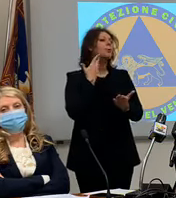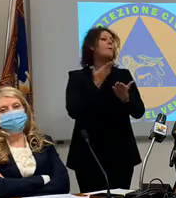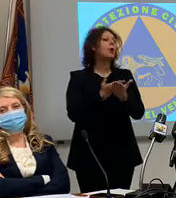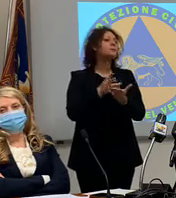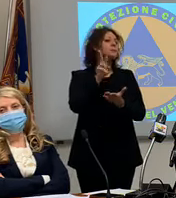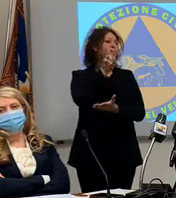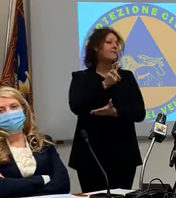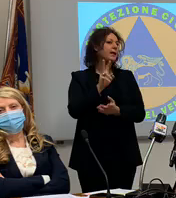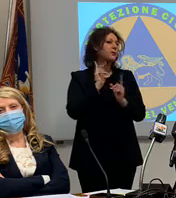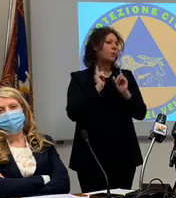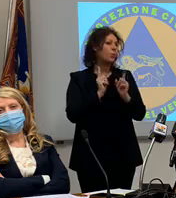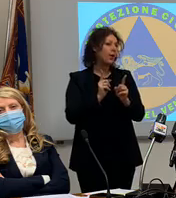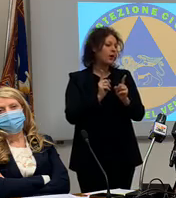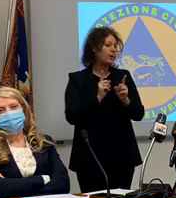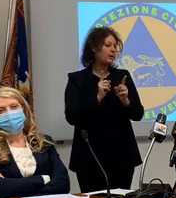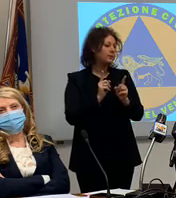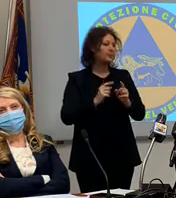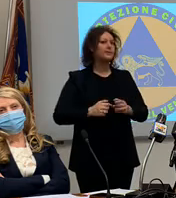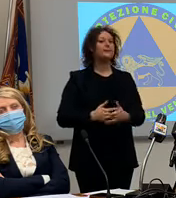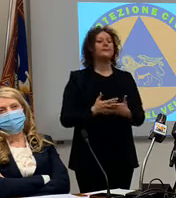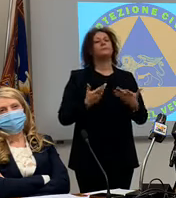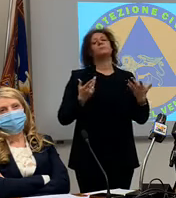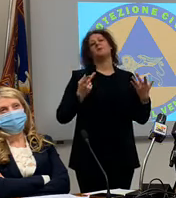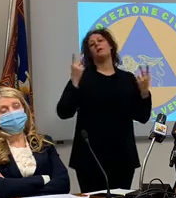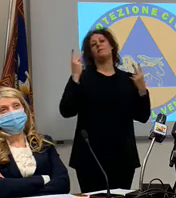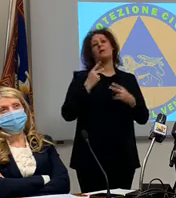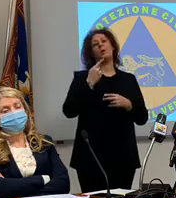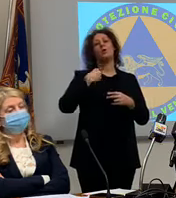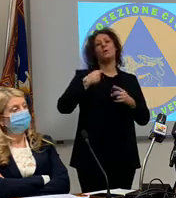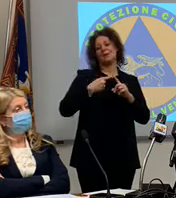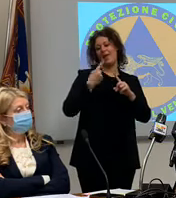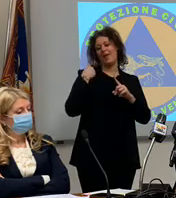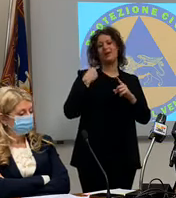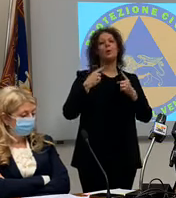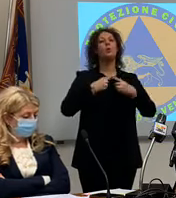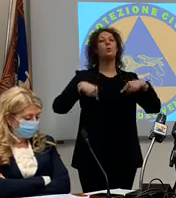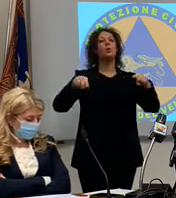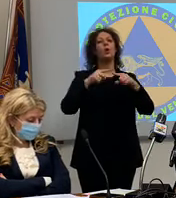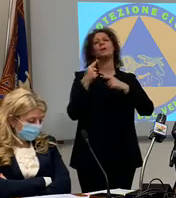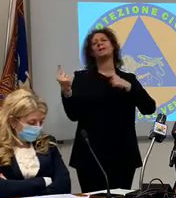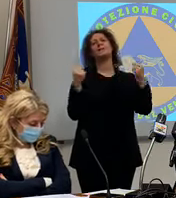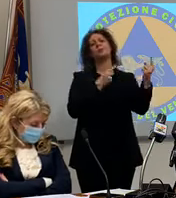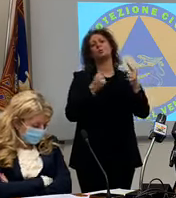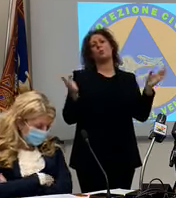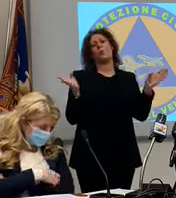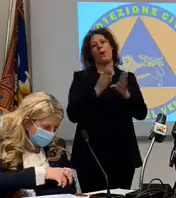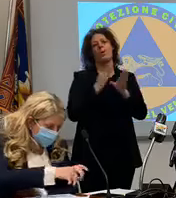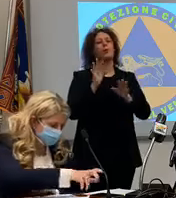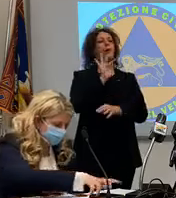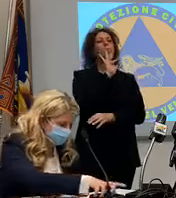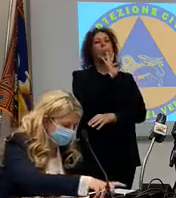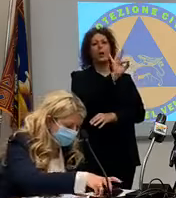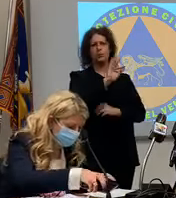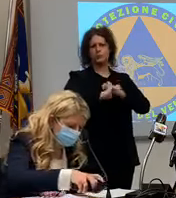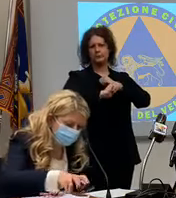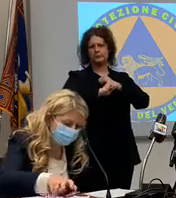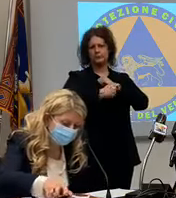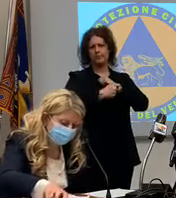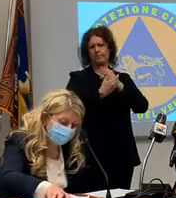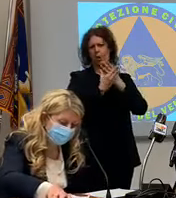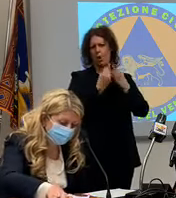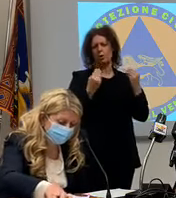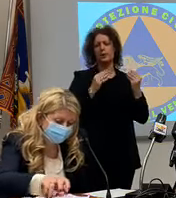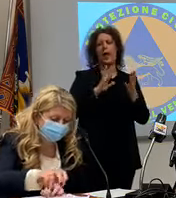abbiamo discusso la verità di tutto cioè c'è chi aveva più estreme chi meno estreme chi addirittura magari molto